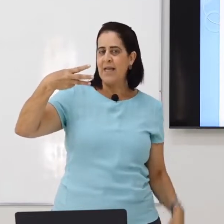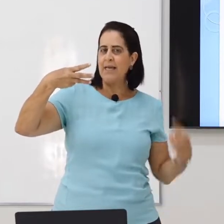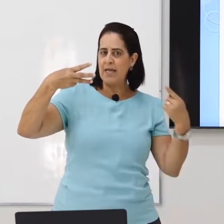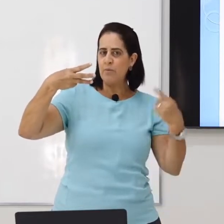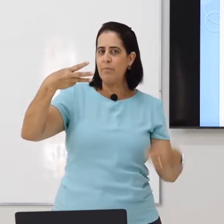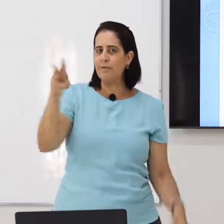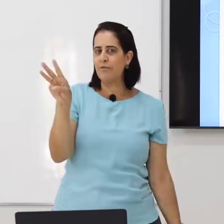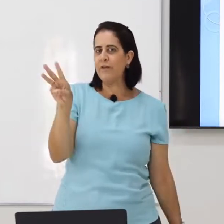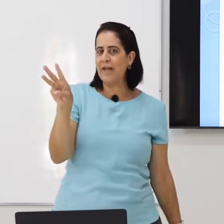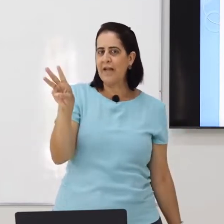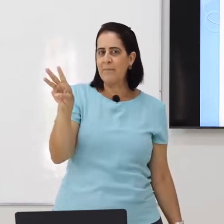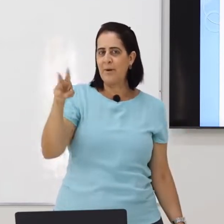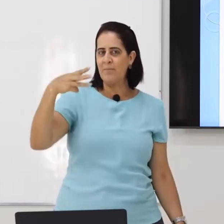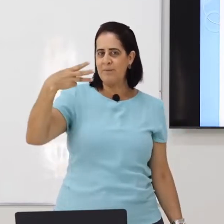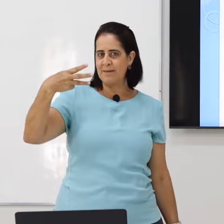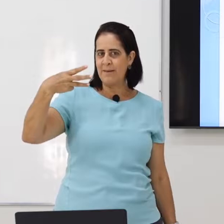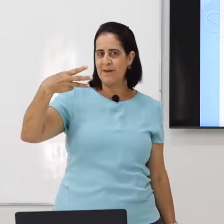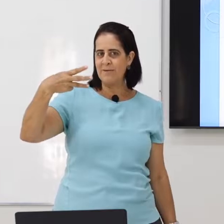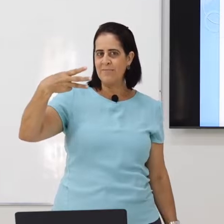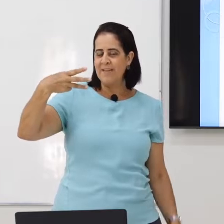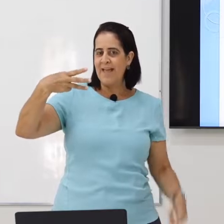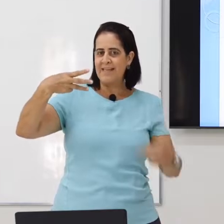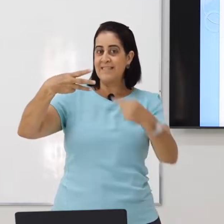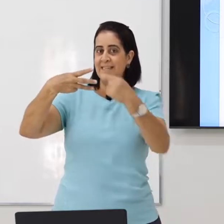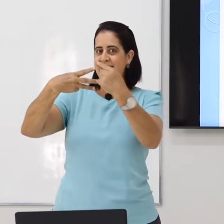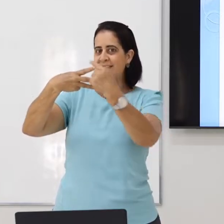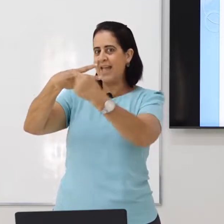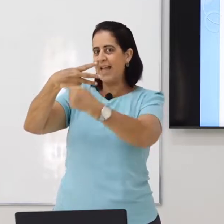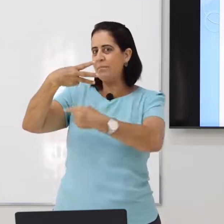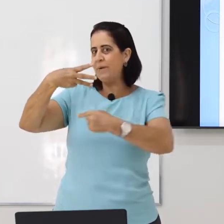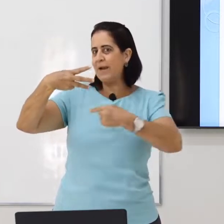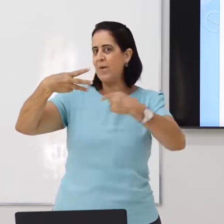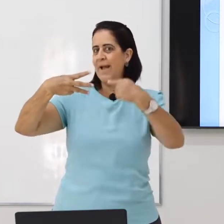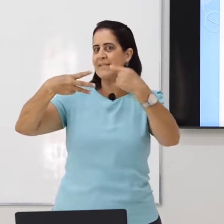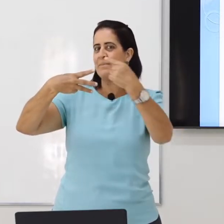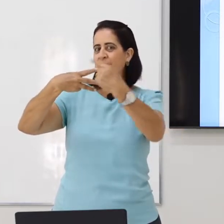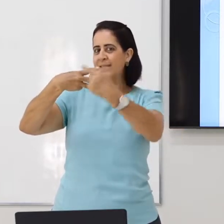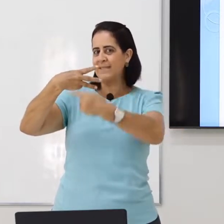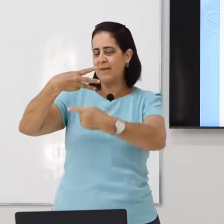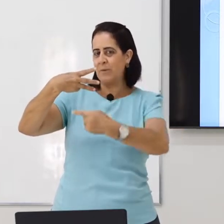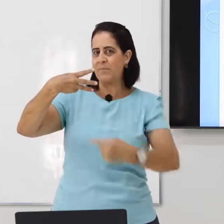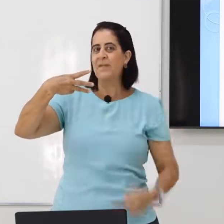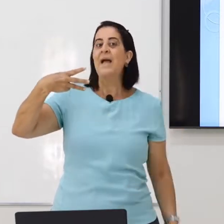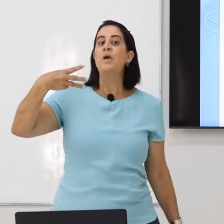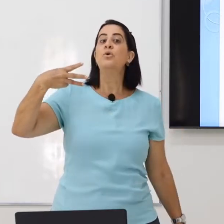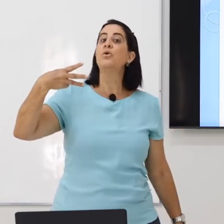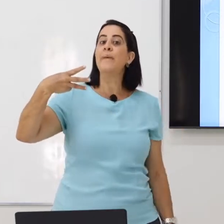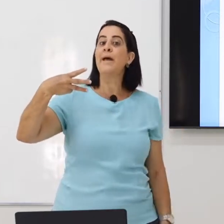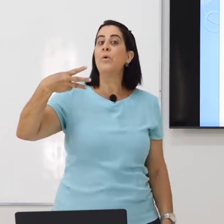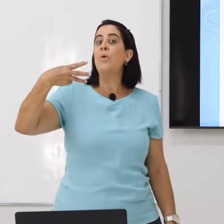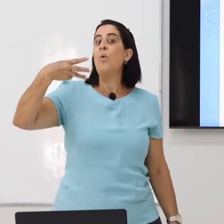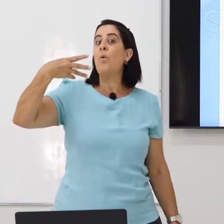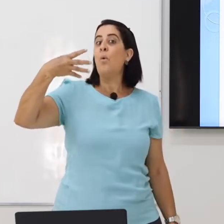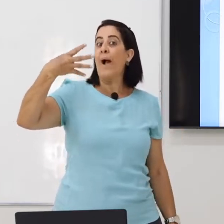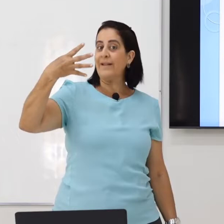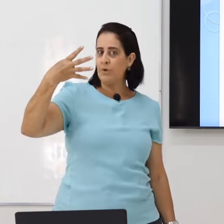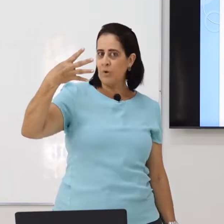nenhum momento eu virei a mão, perceberam? Ela está sempre com essa posição. Número